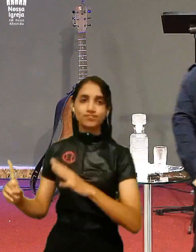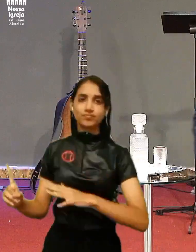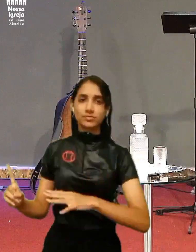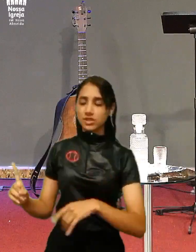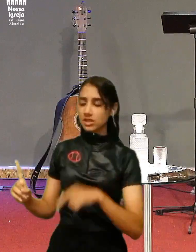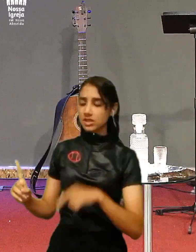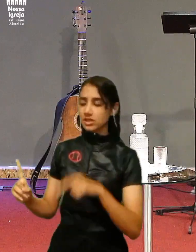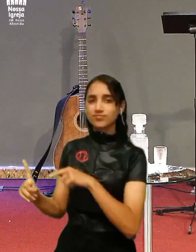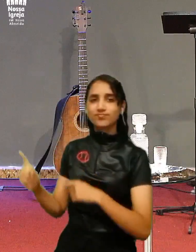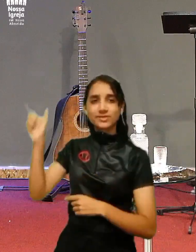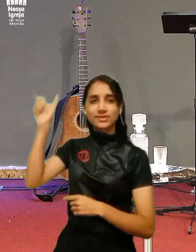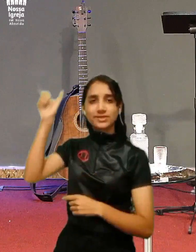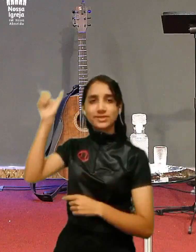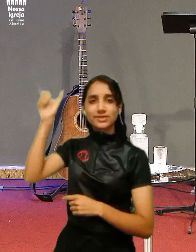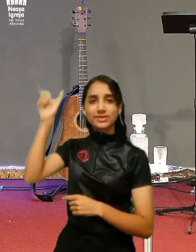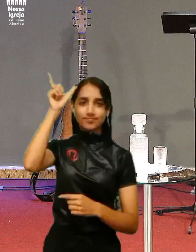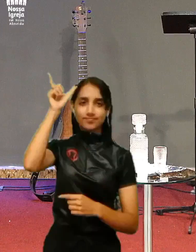povo.